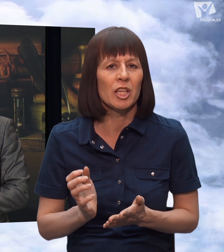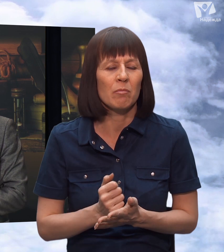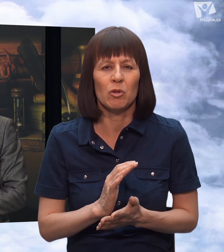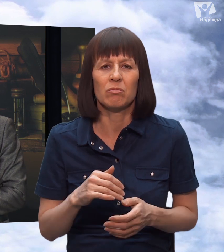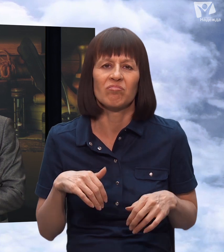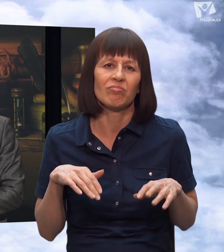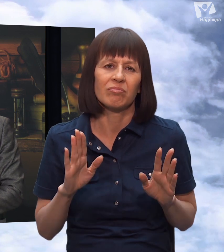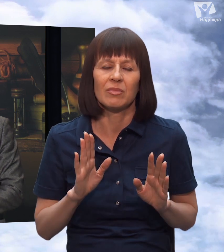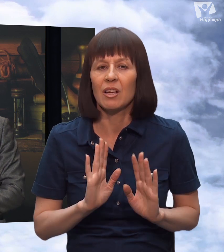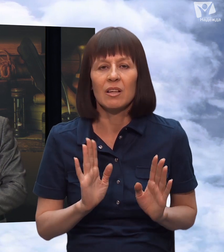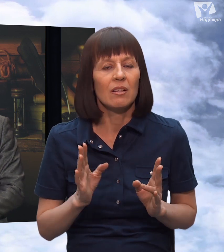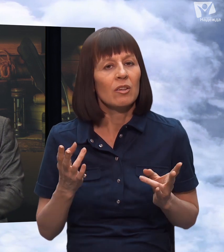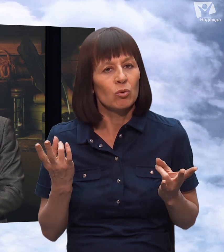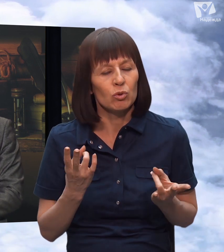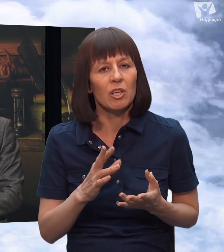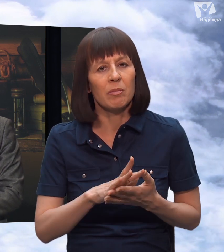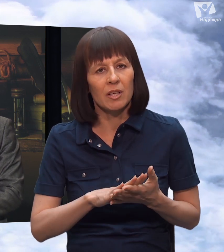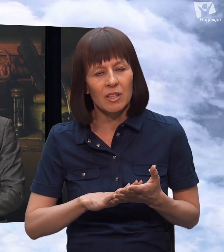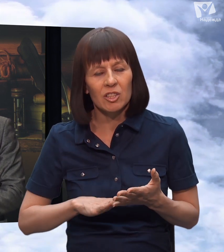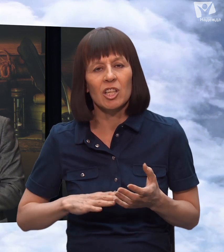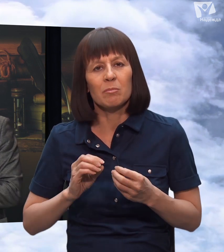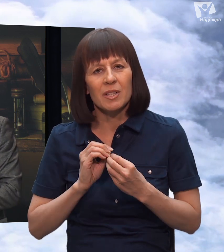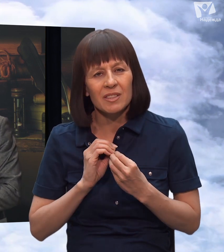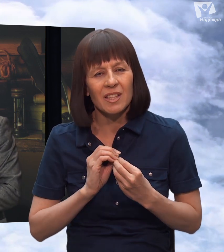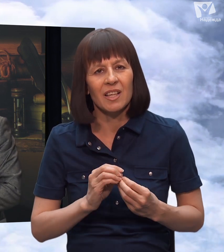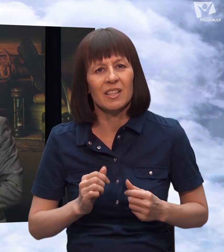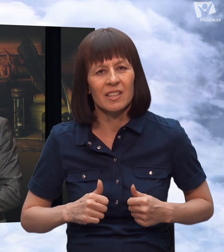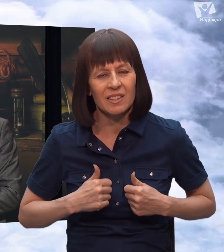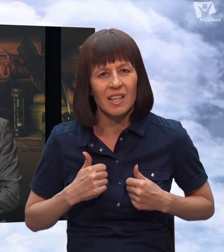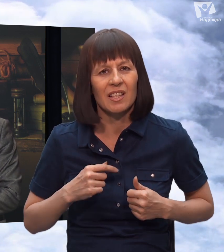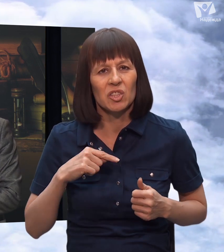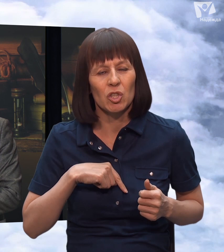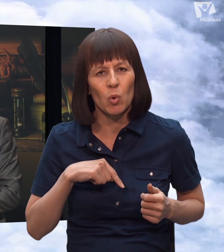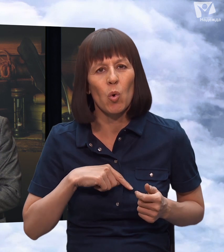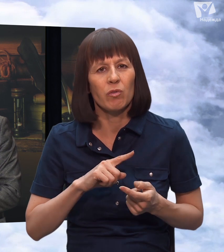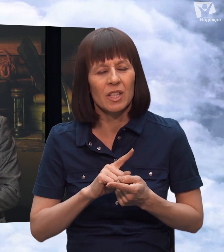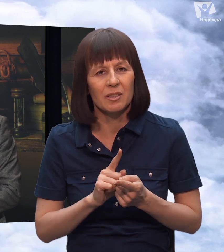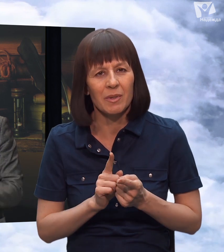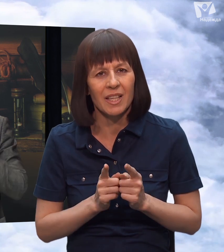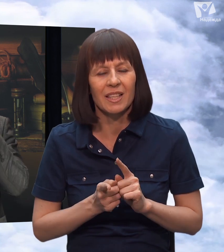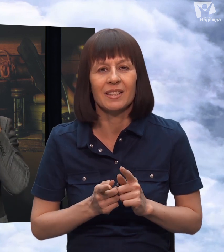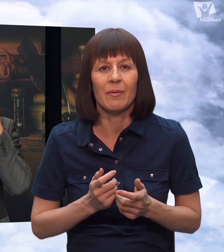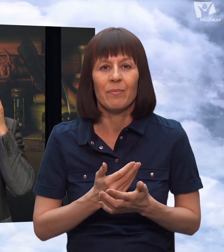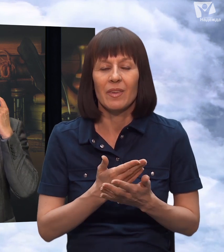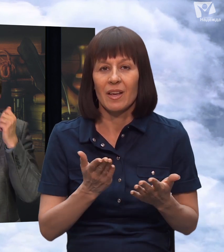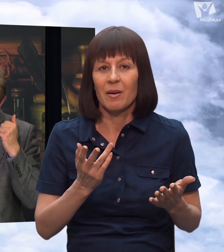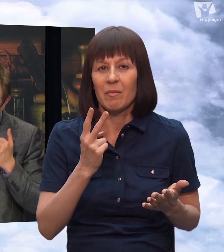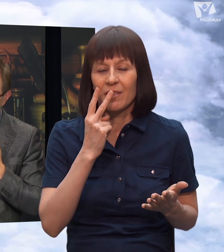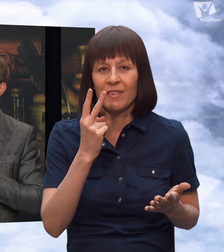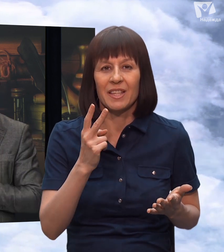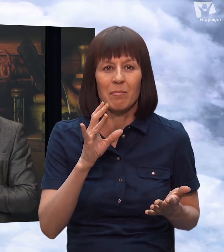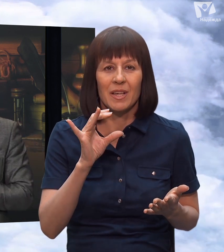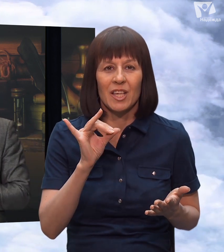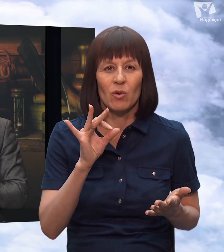эти вот реформы себе в своей жизни своих отношениях с богом проводить но мы видим что и осени